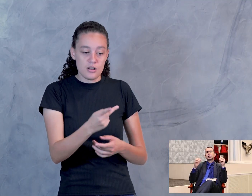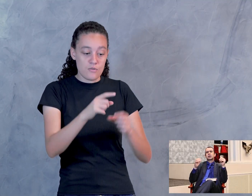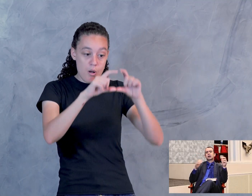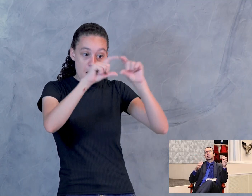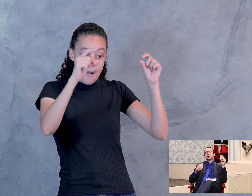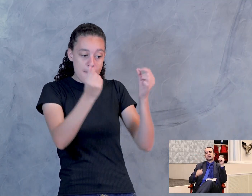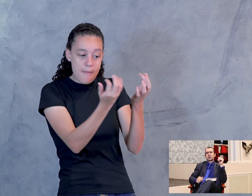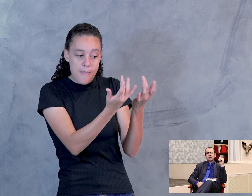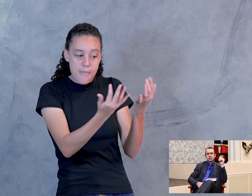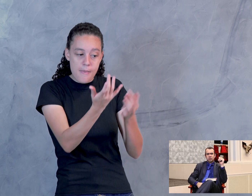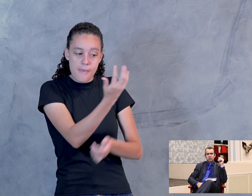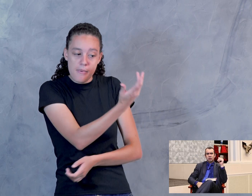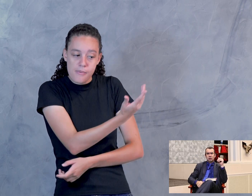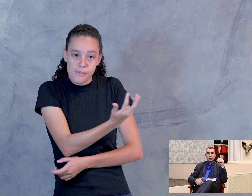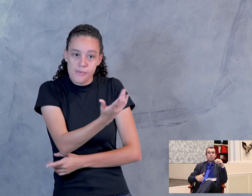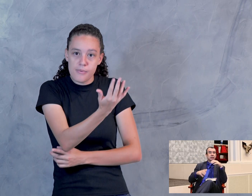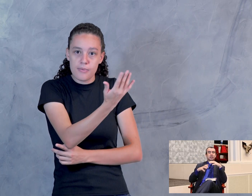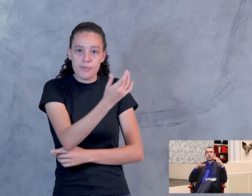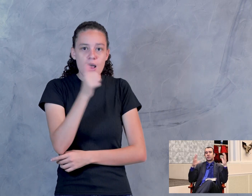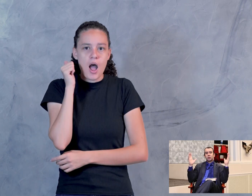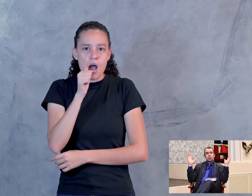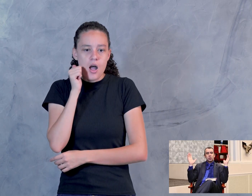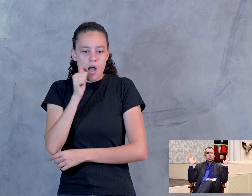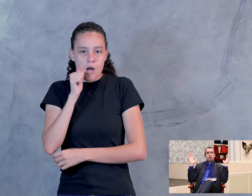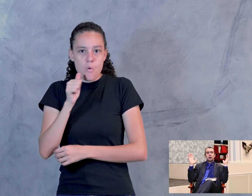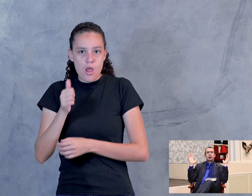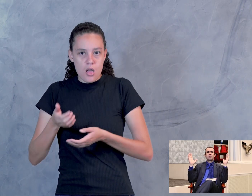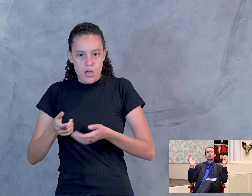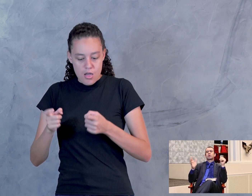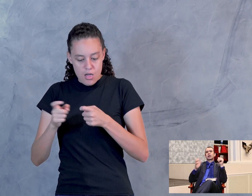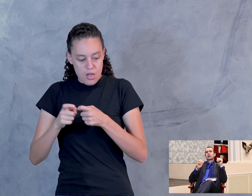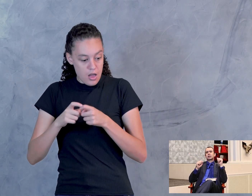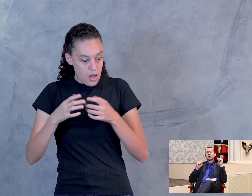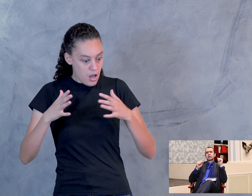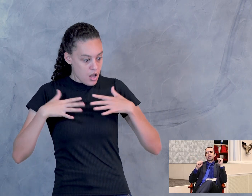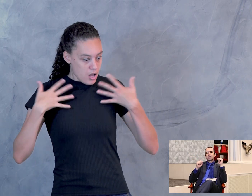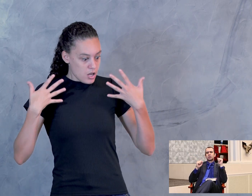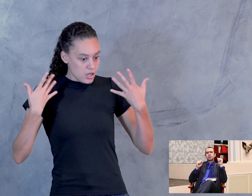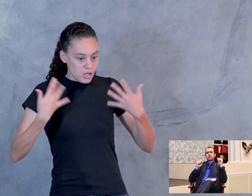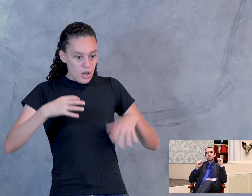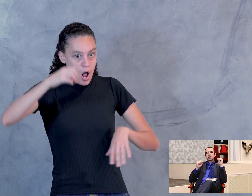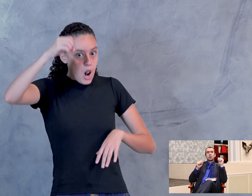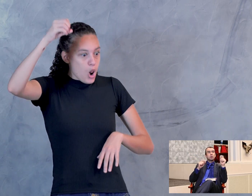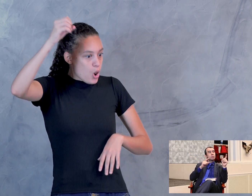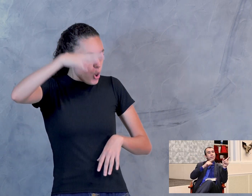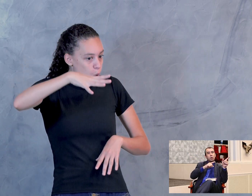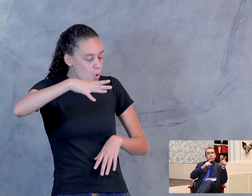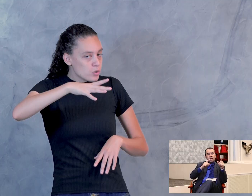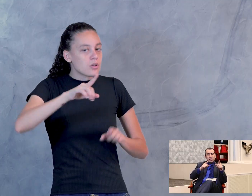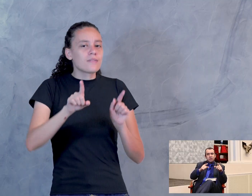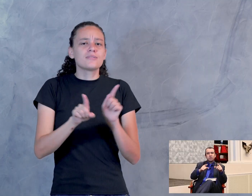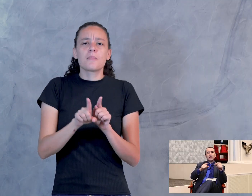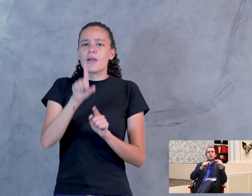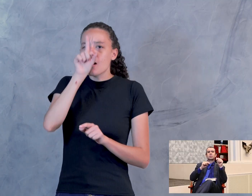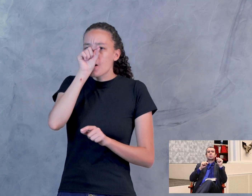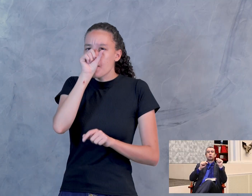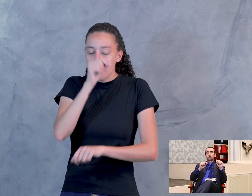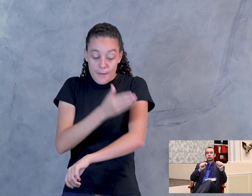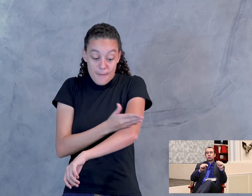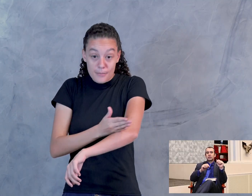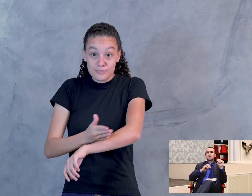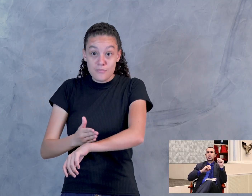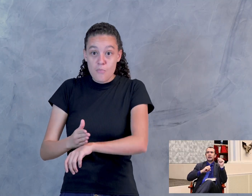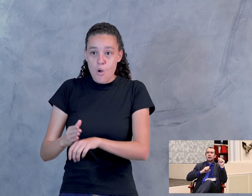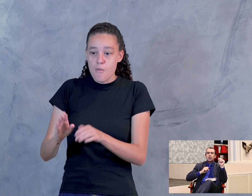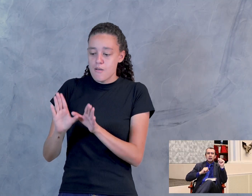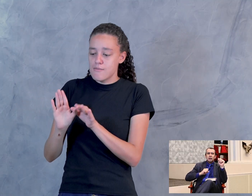onde a criança nasceu. A parteira ficou apavorada com aquela luz. Uma pombinha veio e